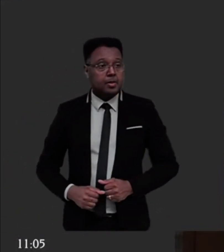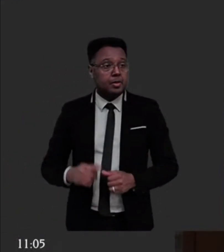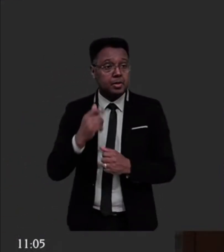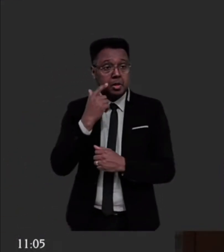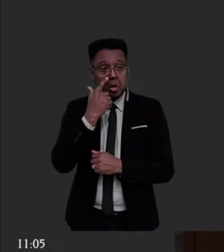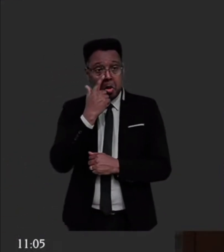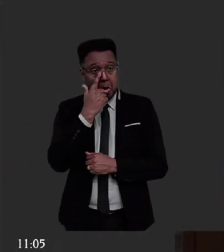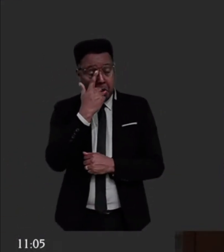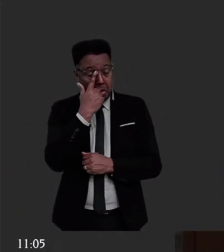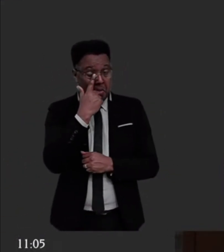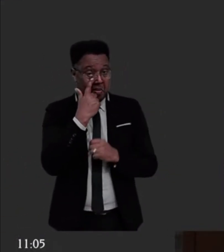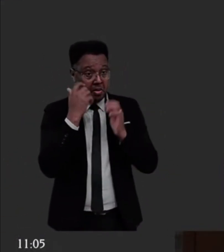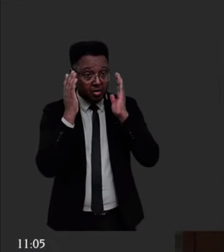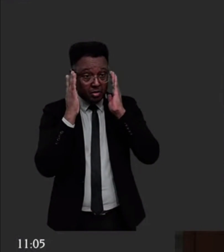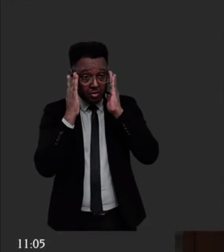Chamá-lo.